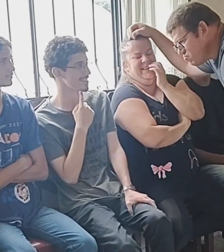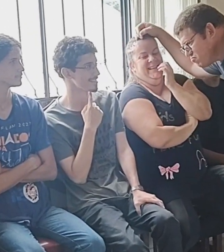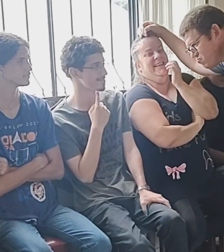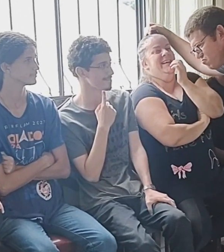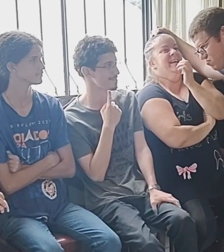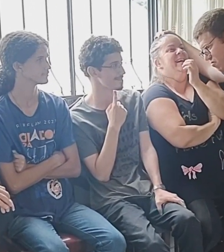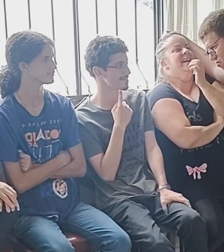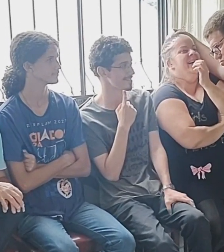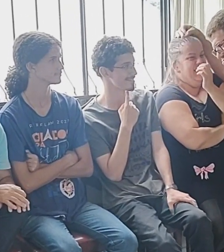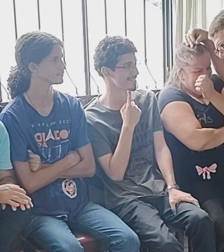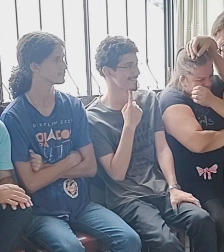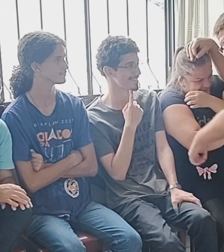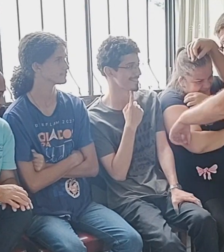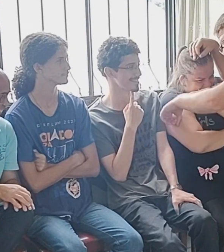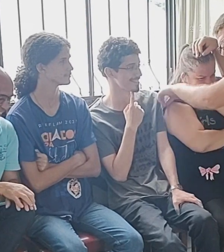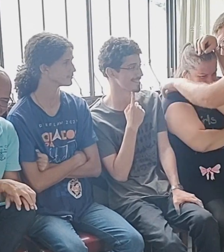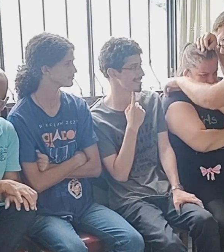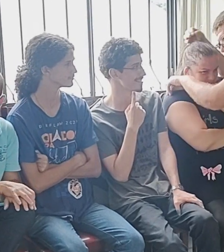trocas enriquecedoras.